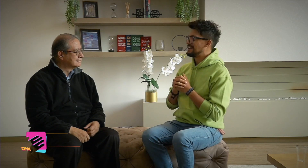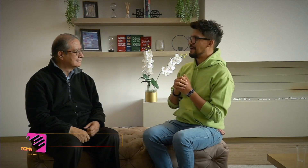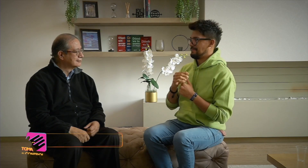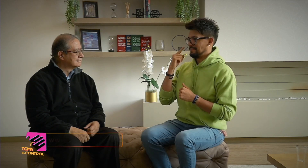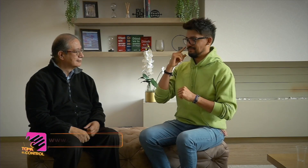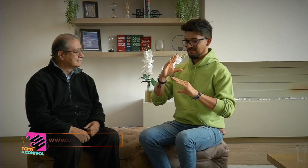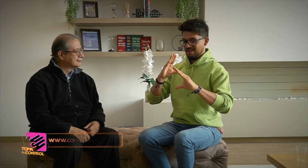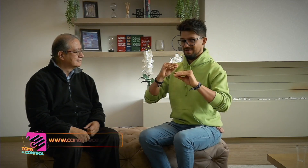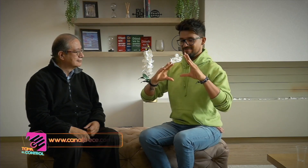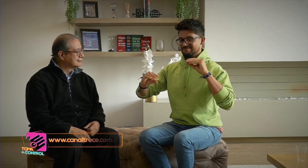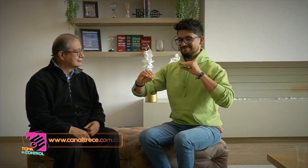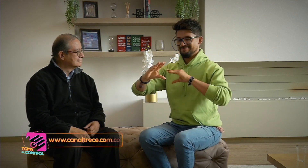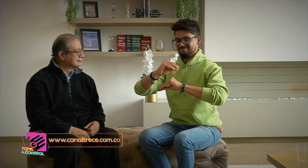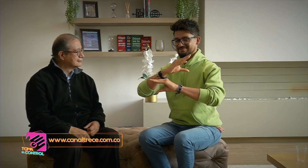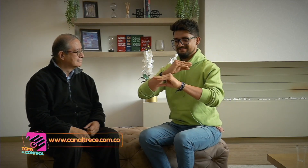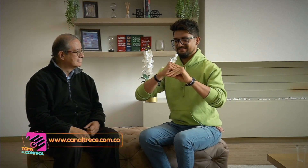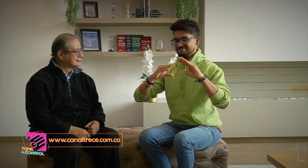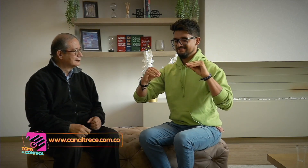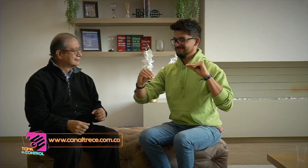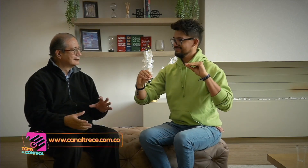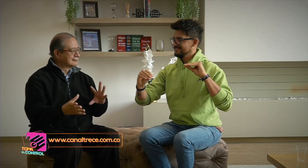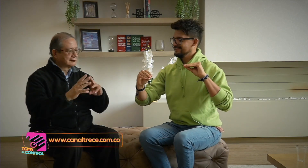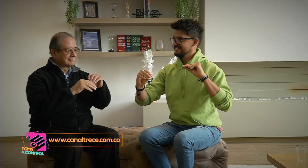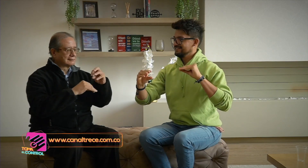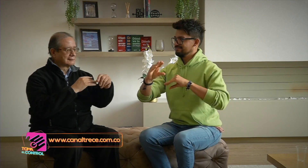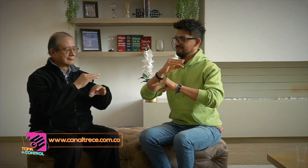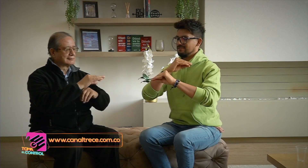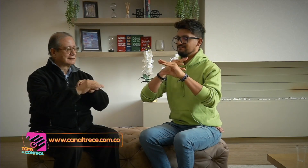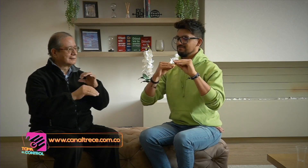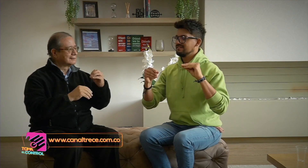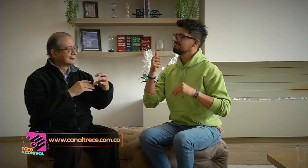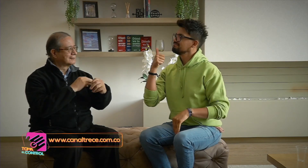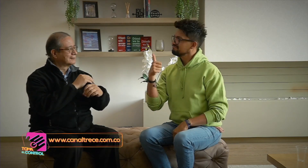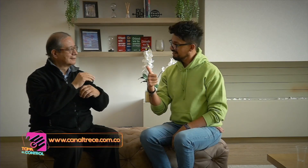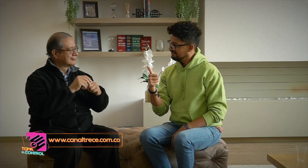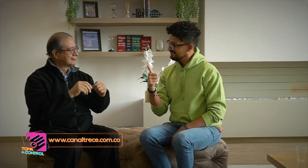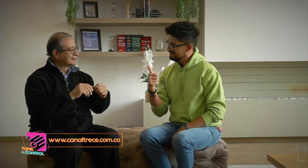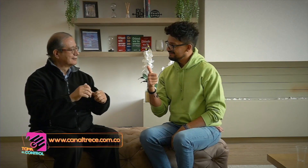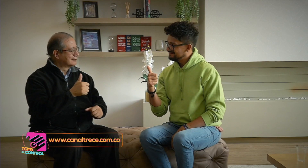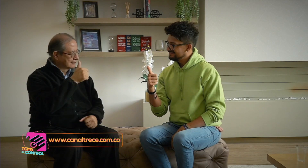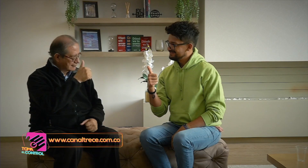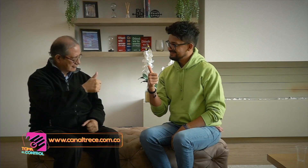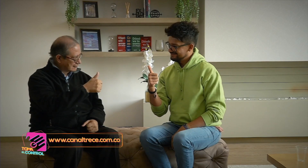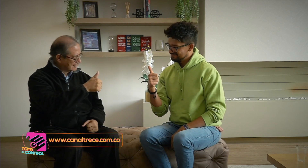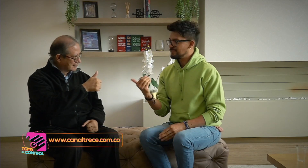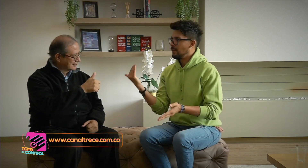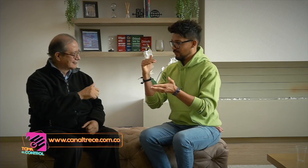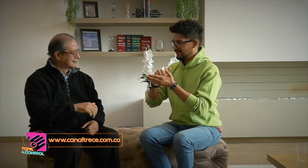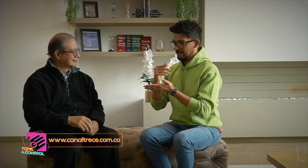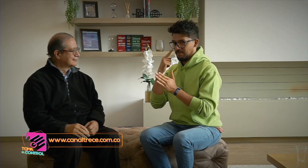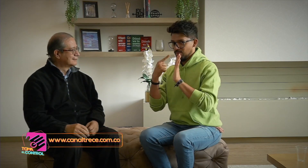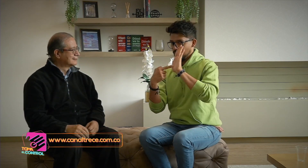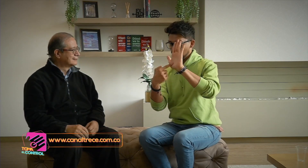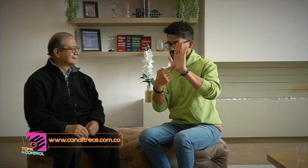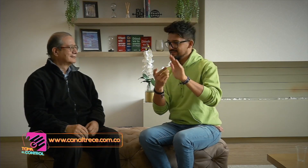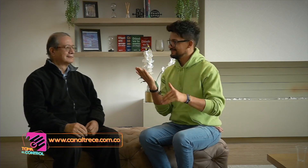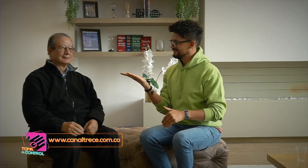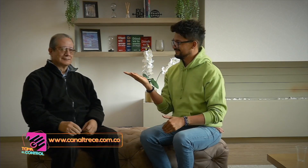Perfecto, es esta. Hablemos bien. Hablemos bien.